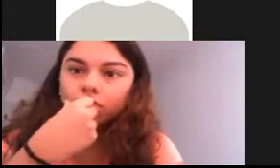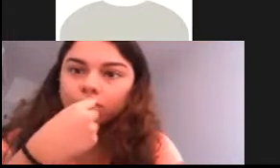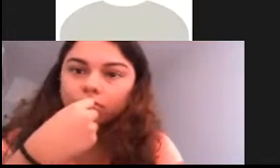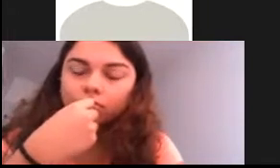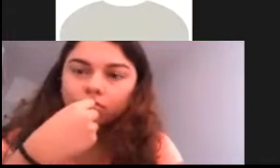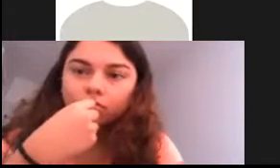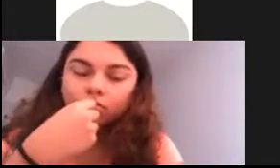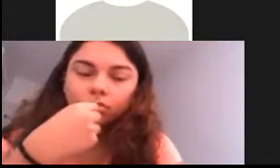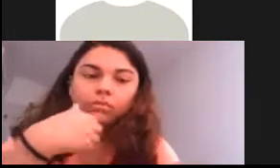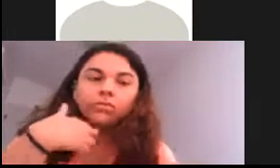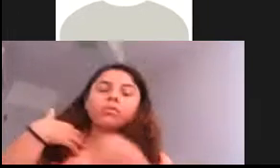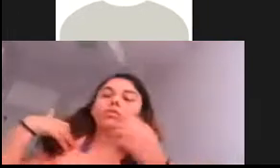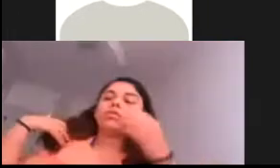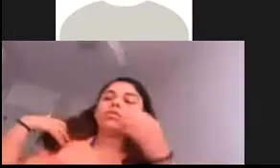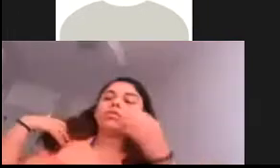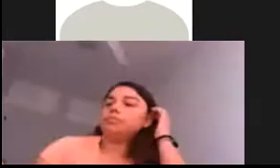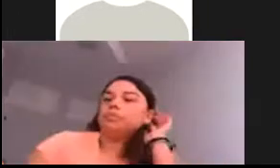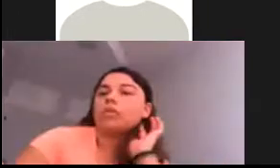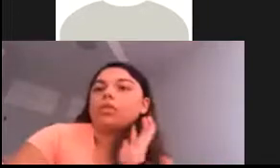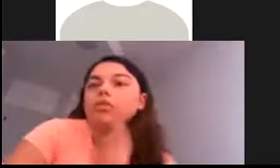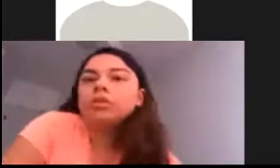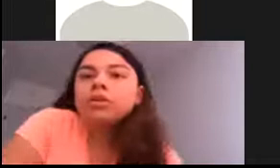López Noriega Algui Amanda. Presente.